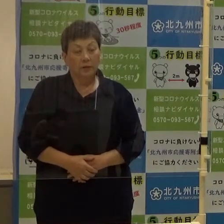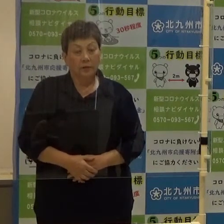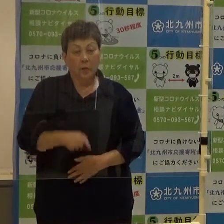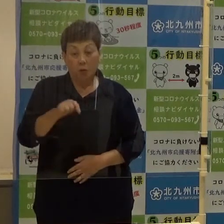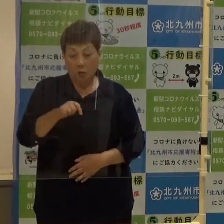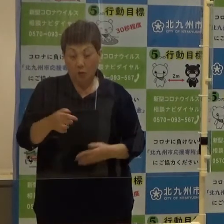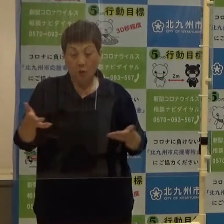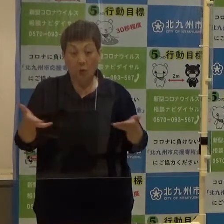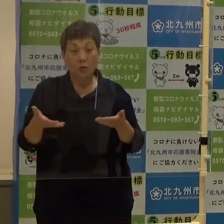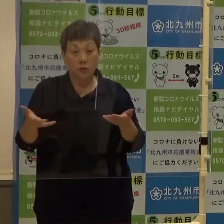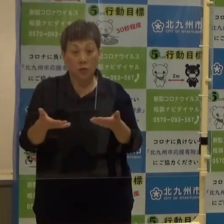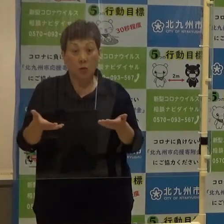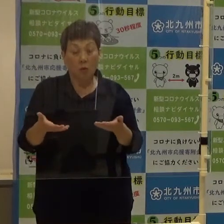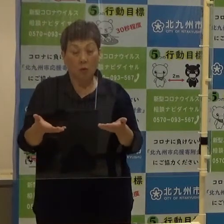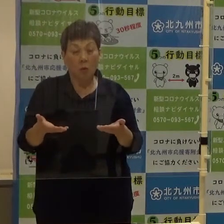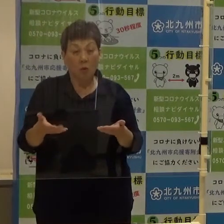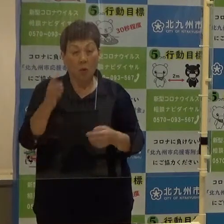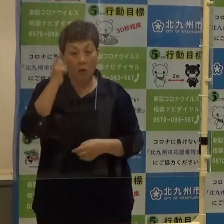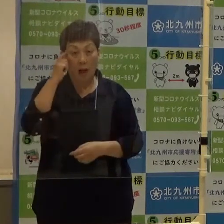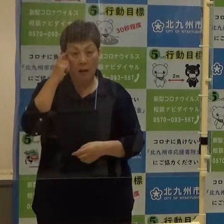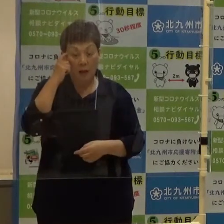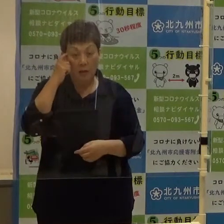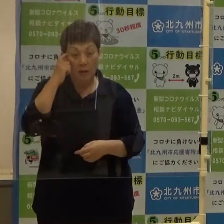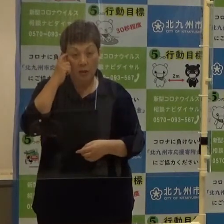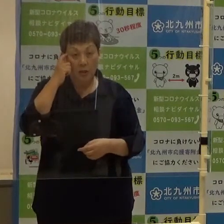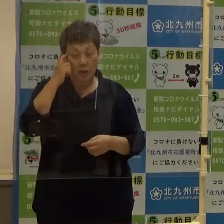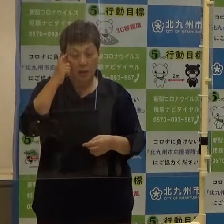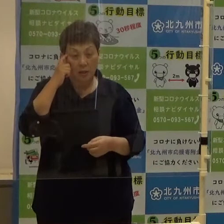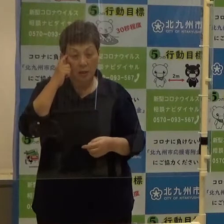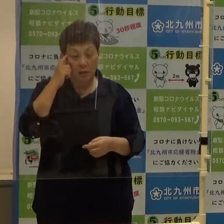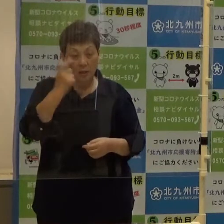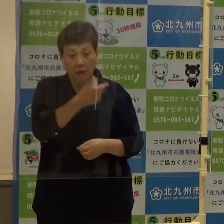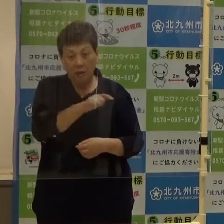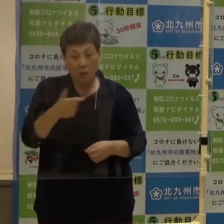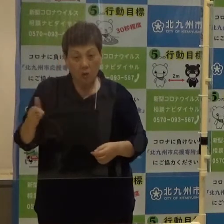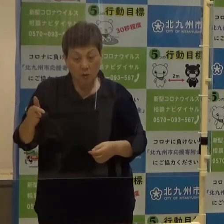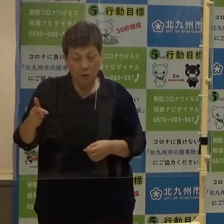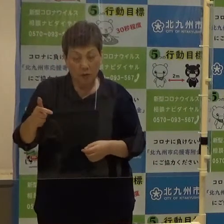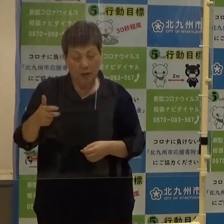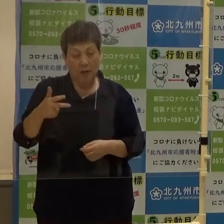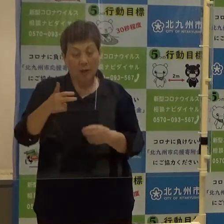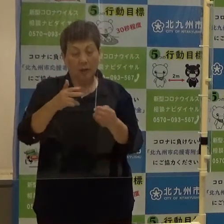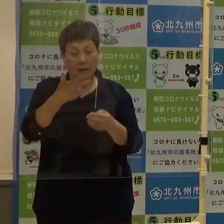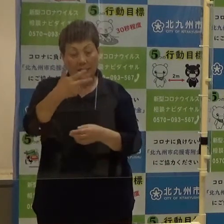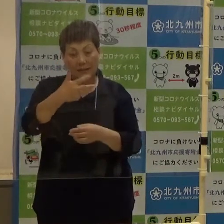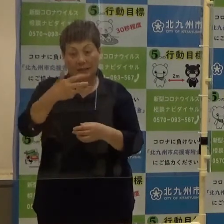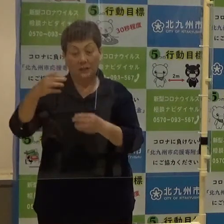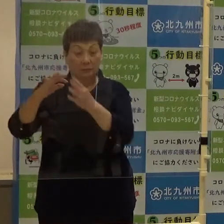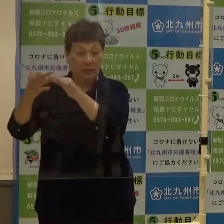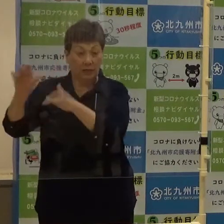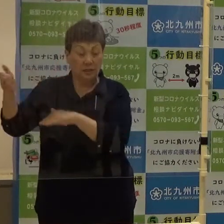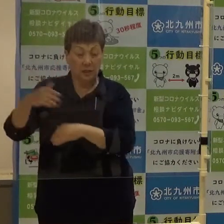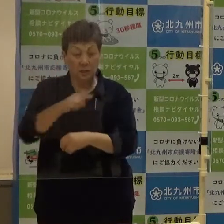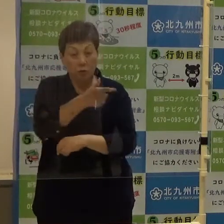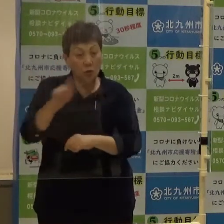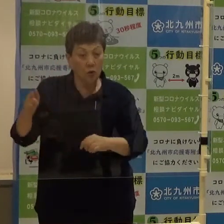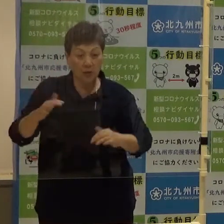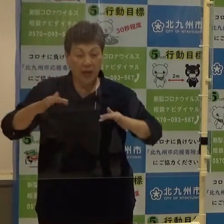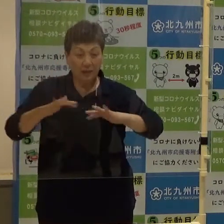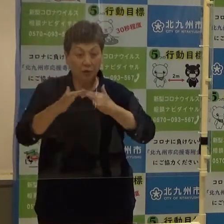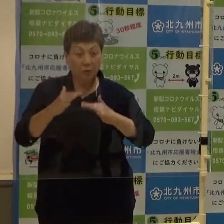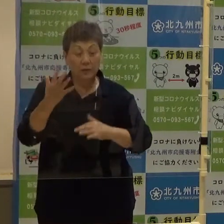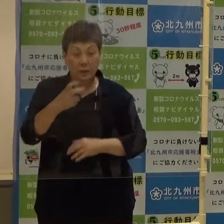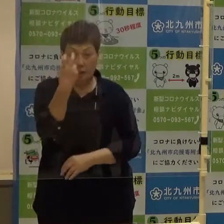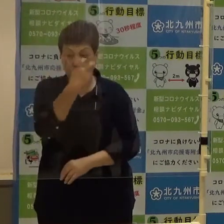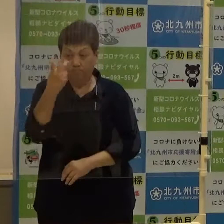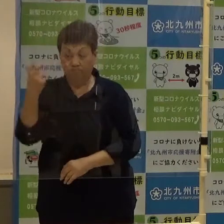この事業を考えるにあたりまして、他の自治体において、どのような取り組みが行われているかというの 調